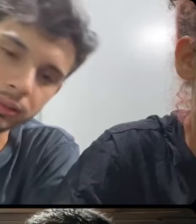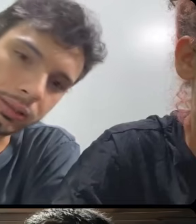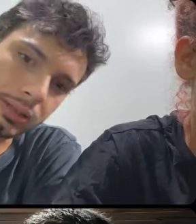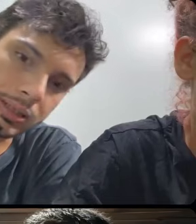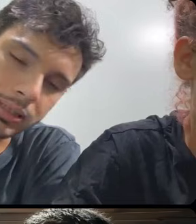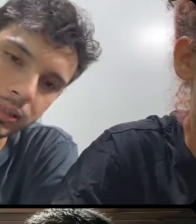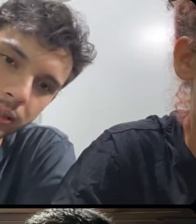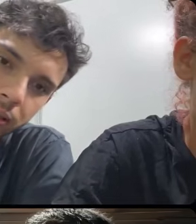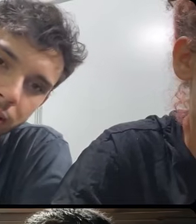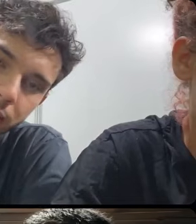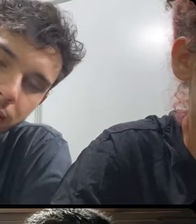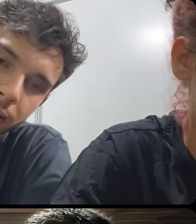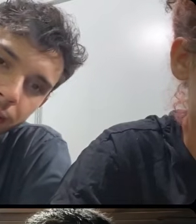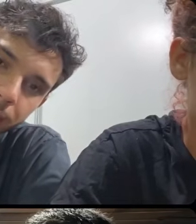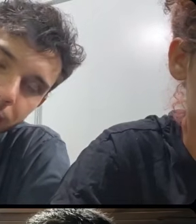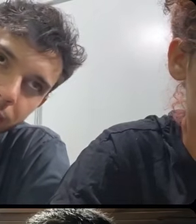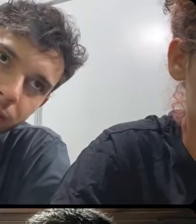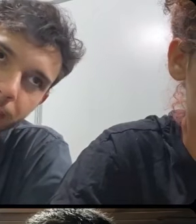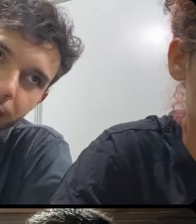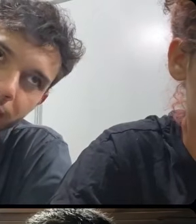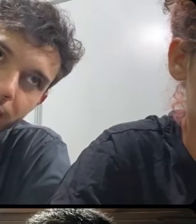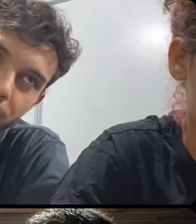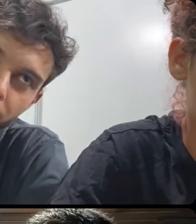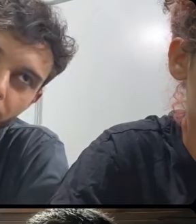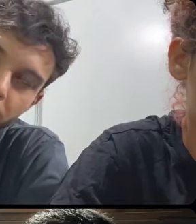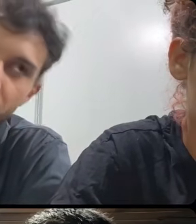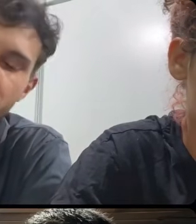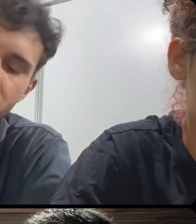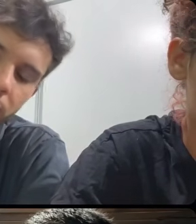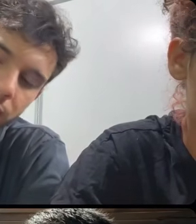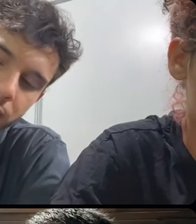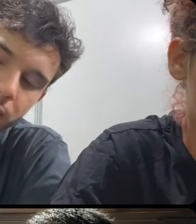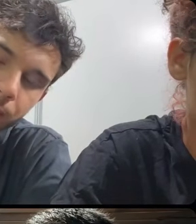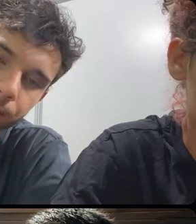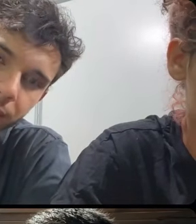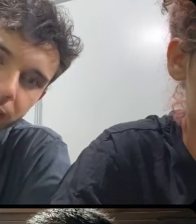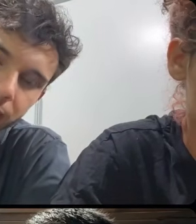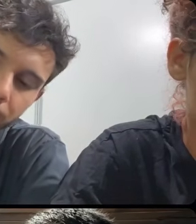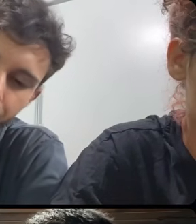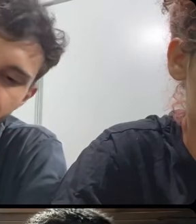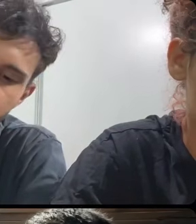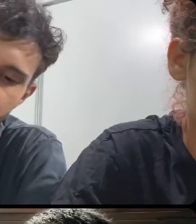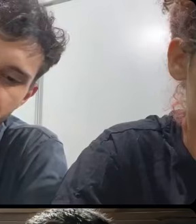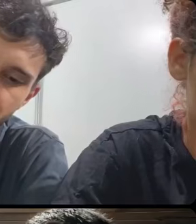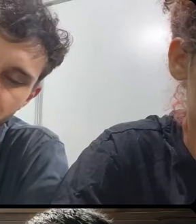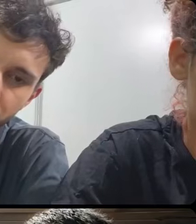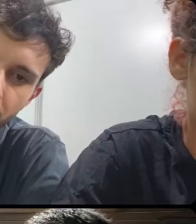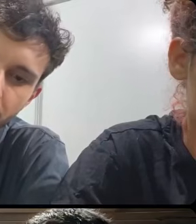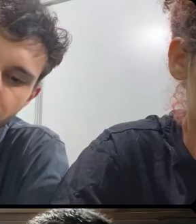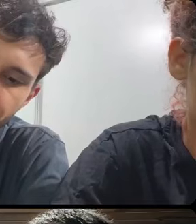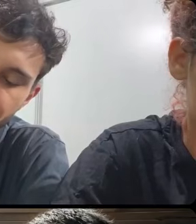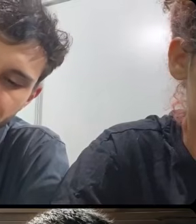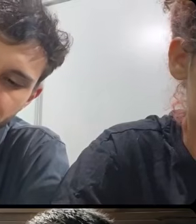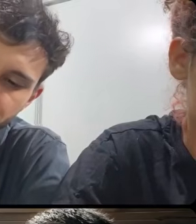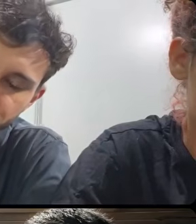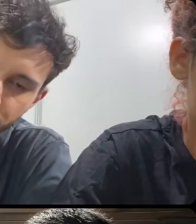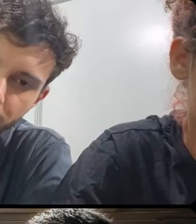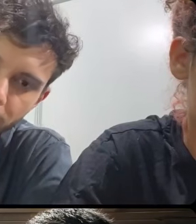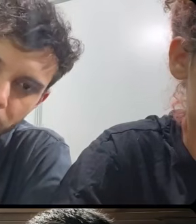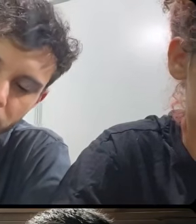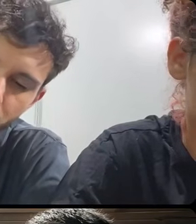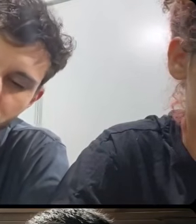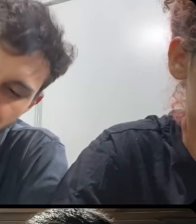só em nós, né? Tipo assim, a gente vai para a igreja, é só nós que vamos fazer? Não. A gente ensina alguém para